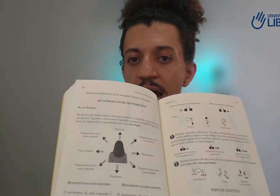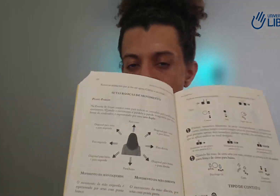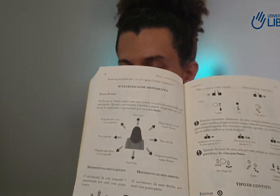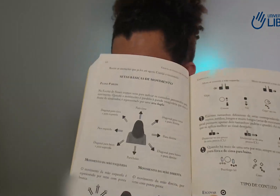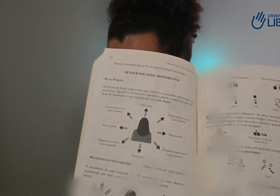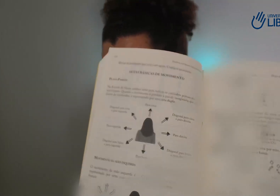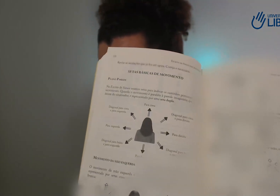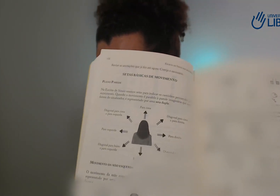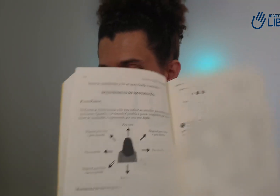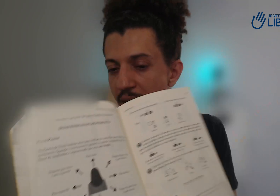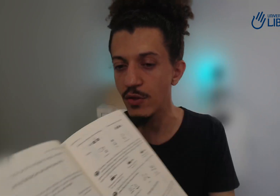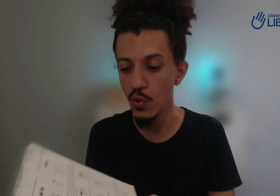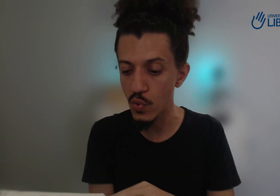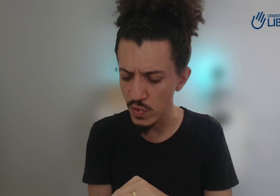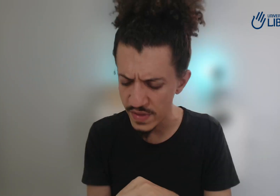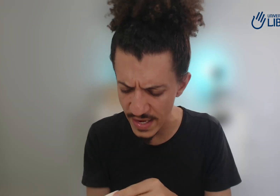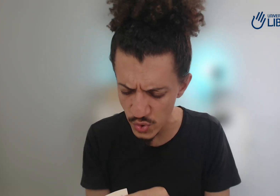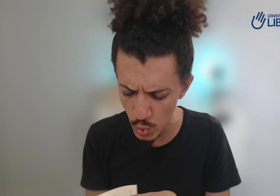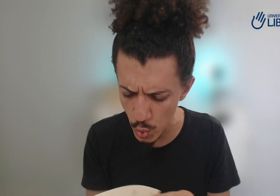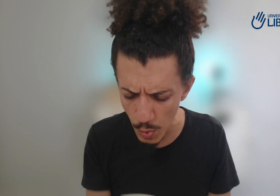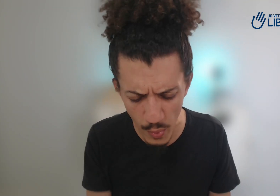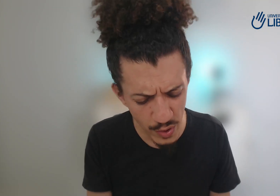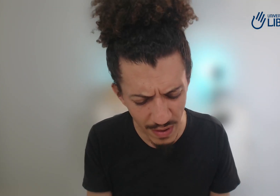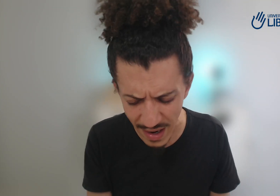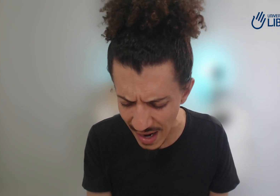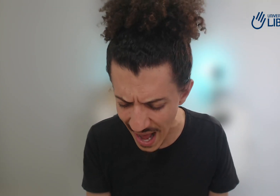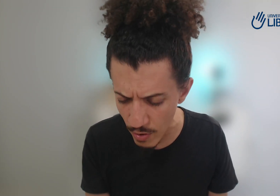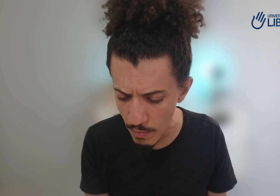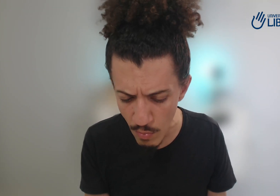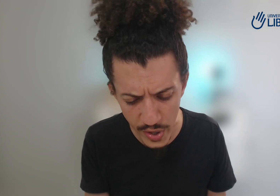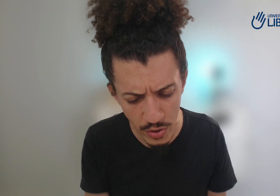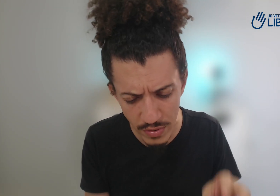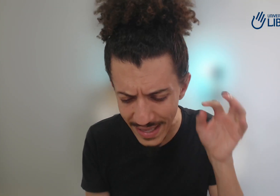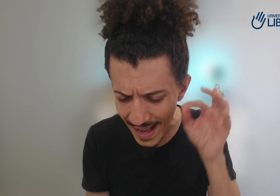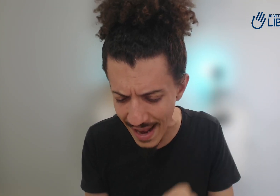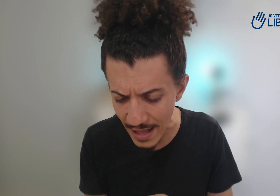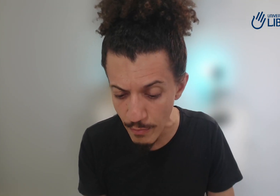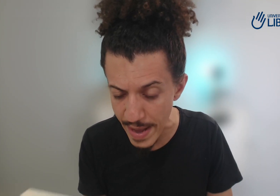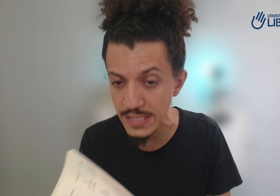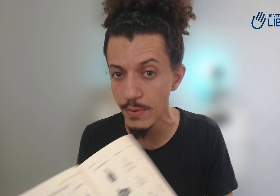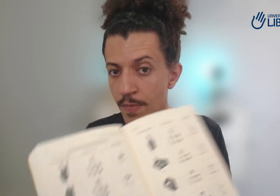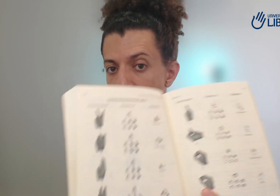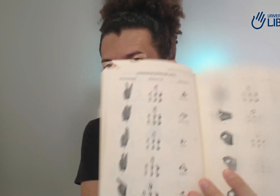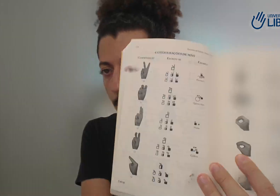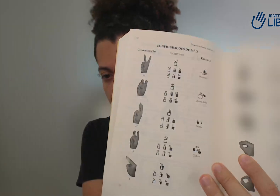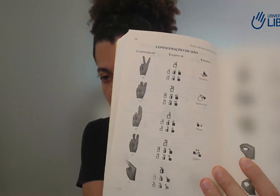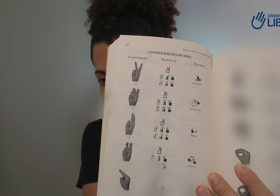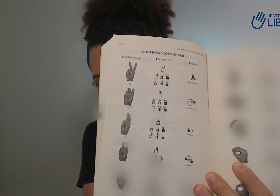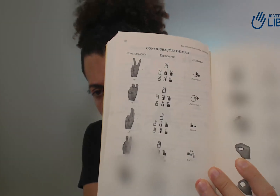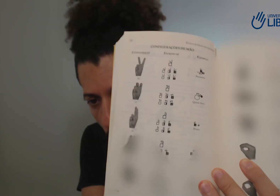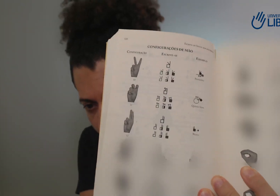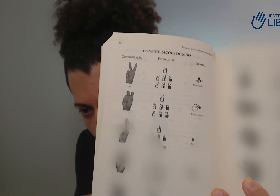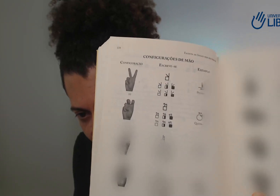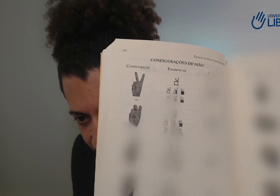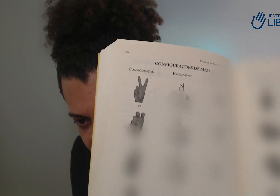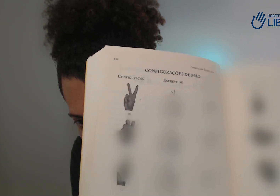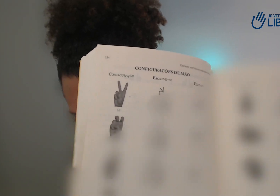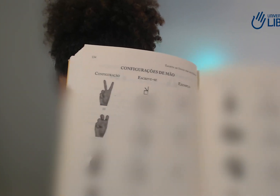as setas de movimento, contexto, tudo muito claro, muito detalhado mesmo, para você nunca mais esquecer